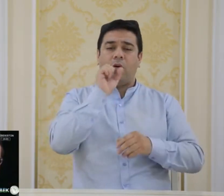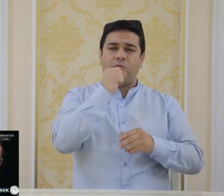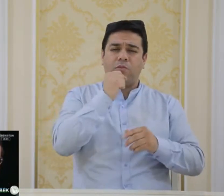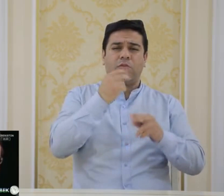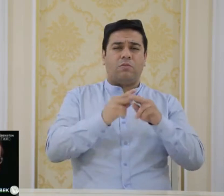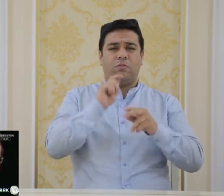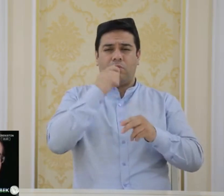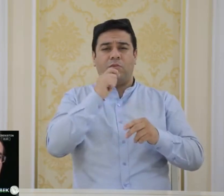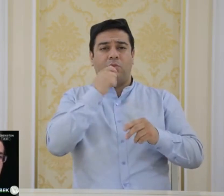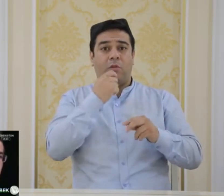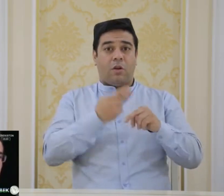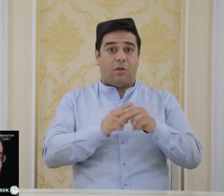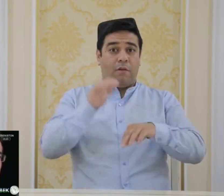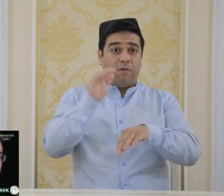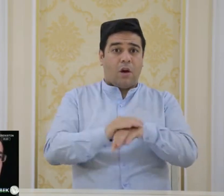kechirmaydi.